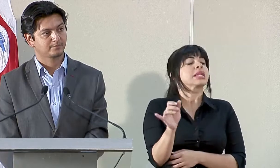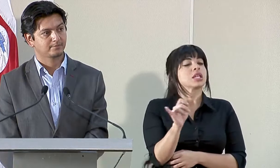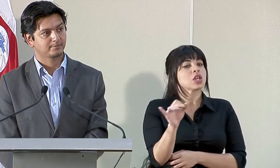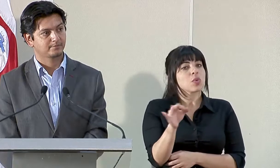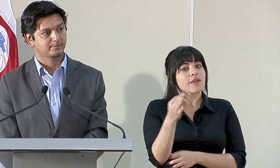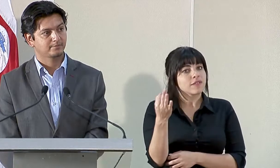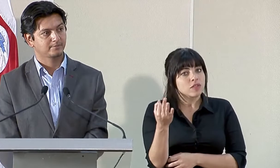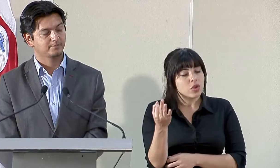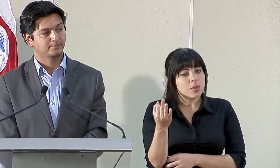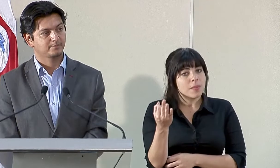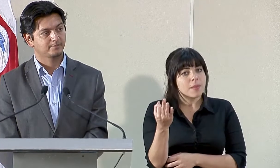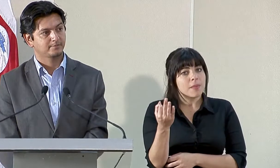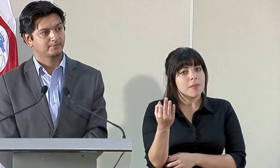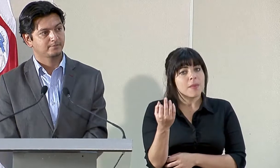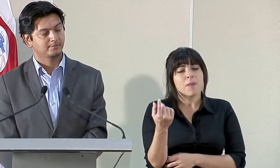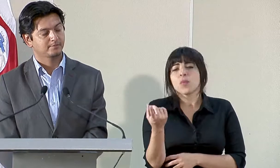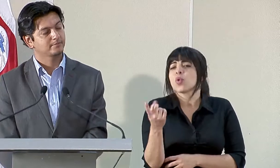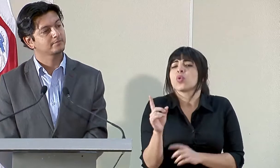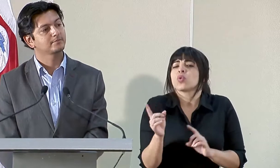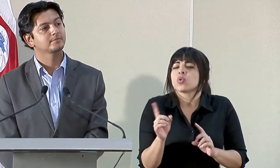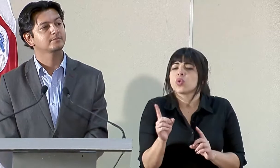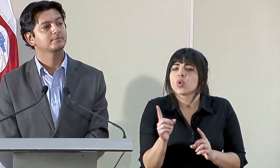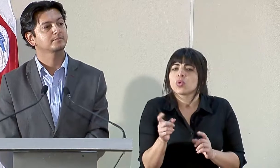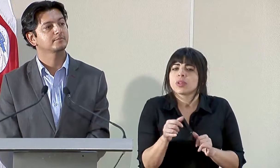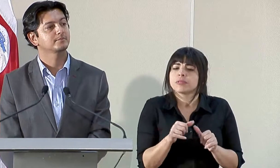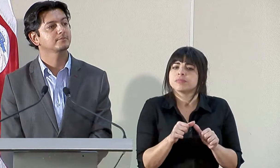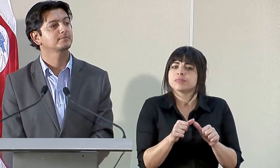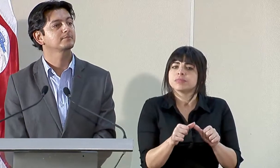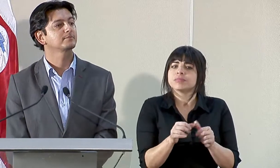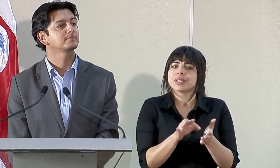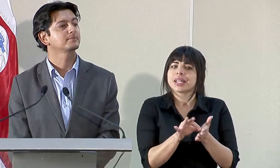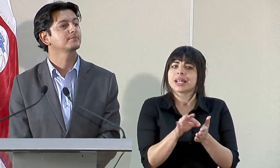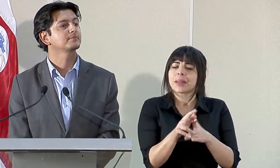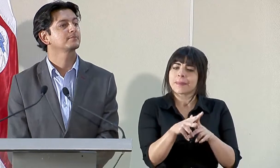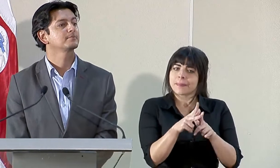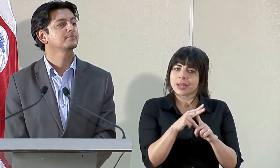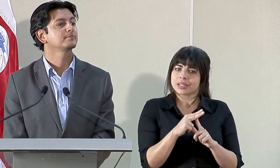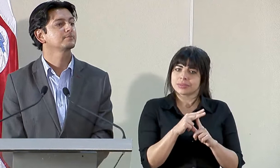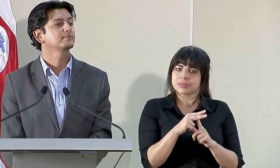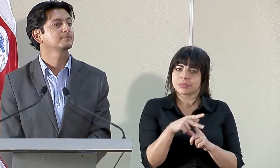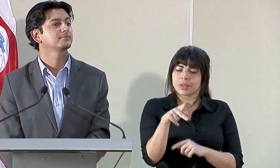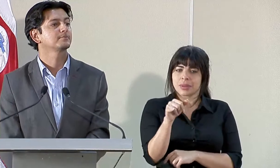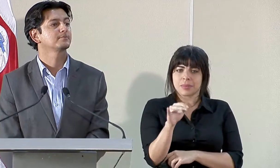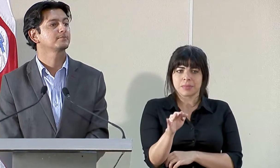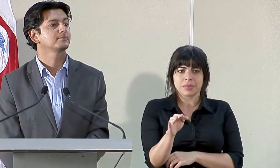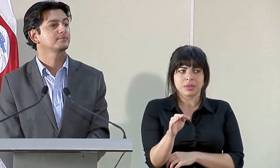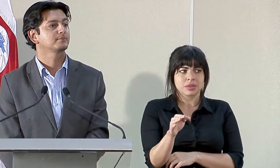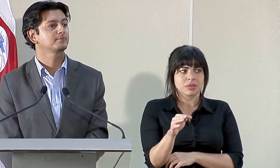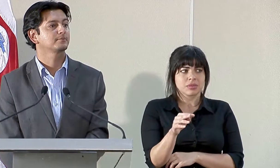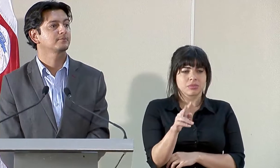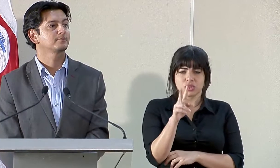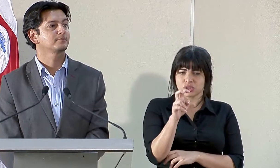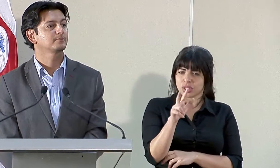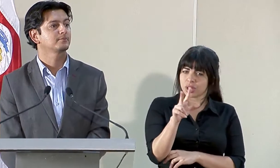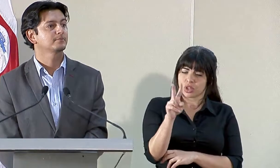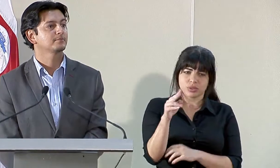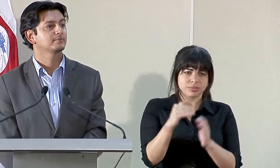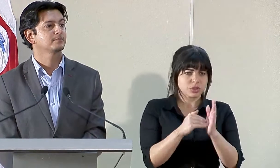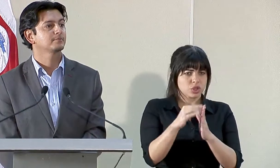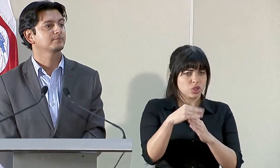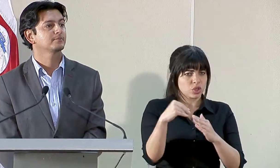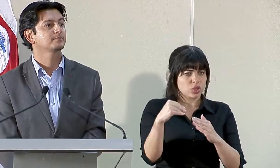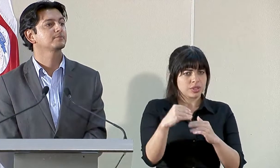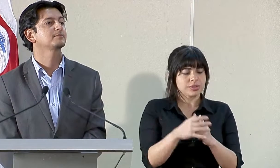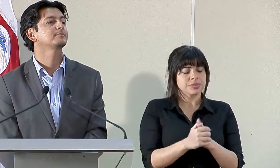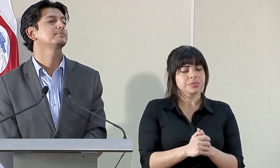Igualmente, ¿por dónde se mantiene el crédito, el préstamo con el BID, creo que 232 millones de